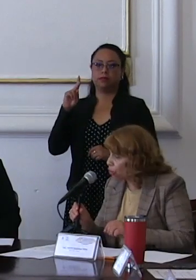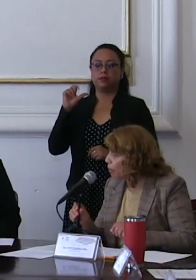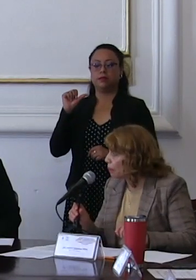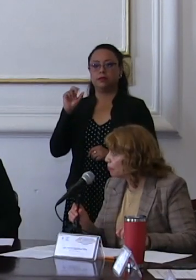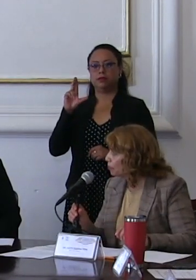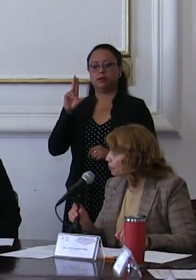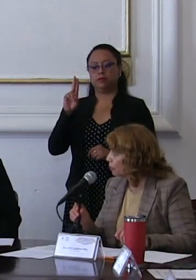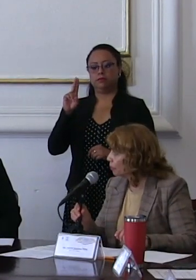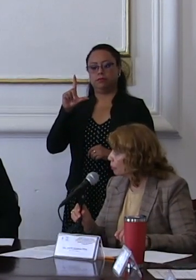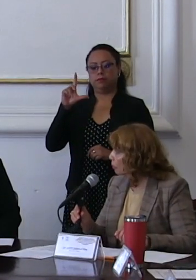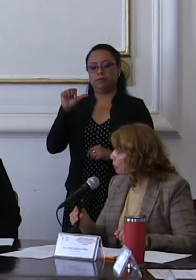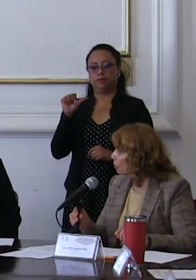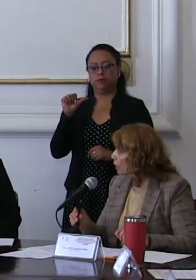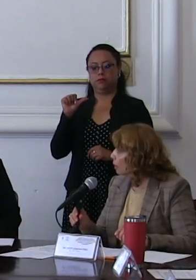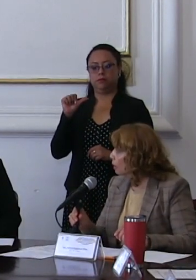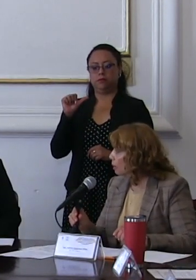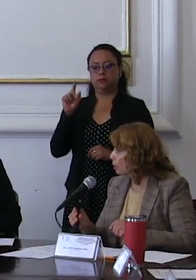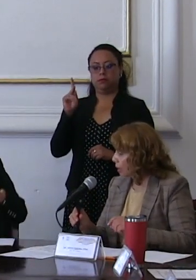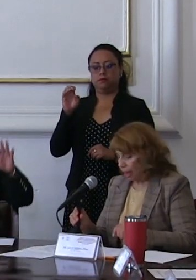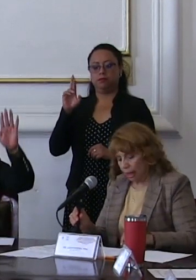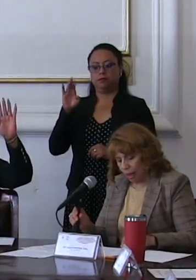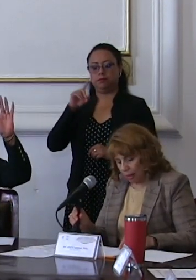Pérez Córdoba.